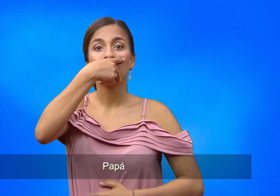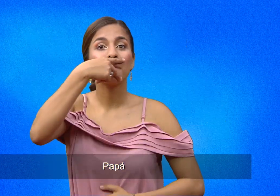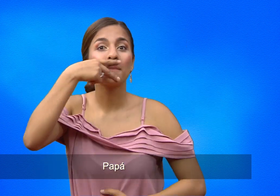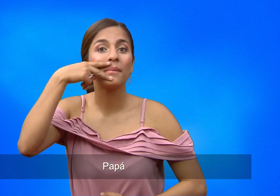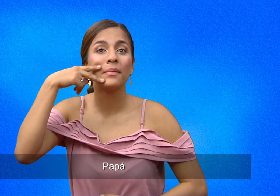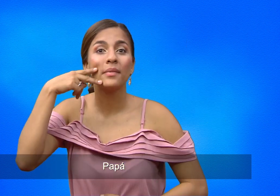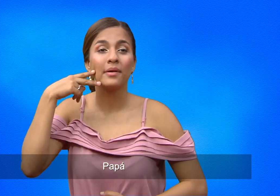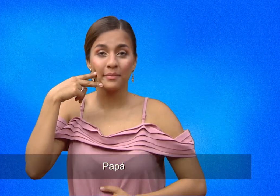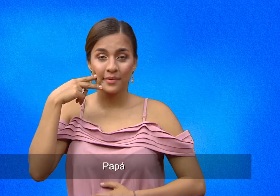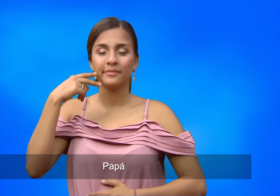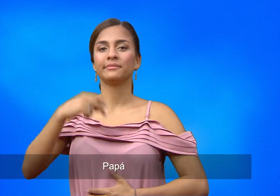papá